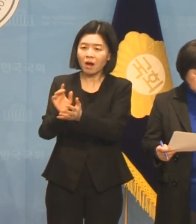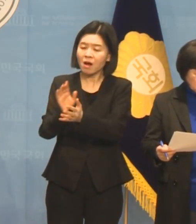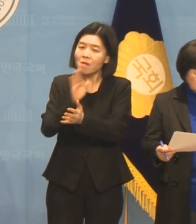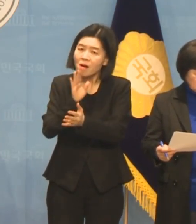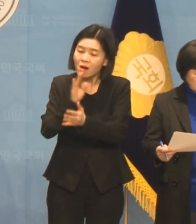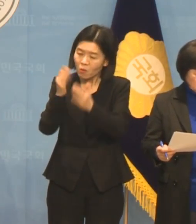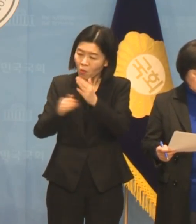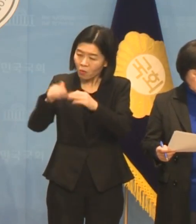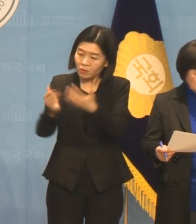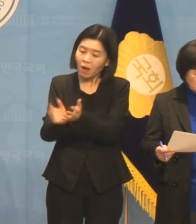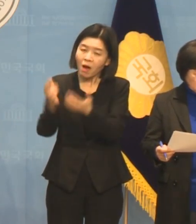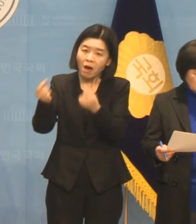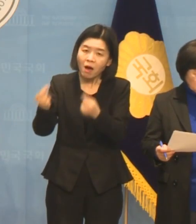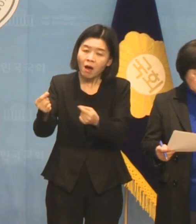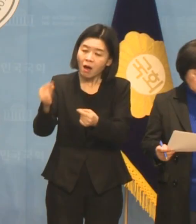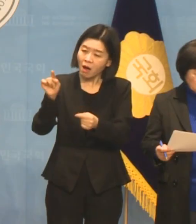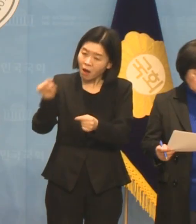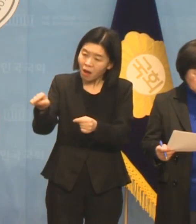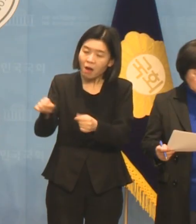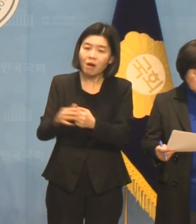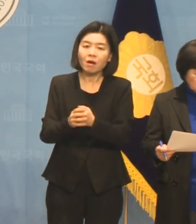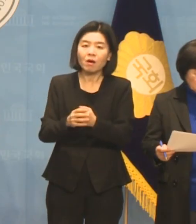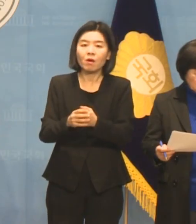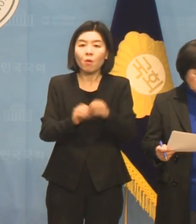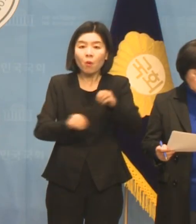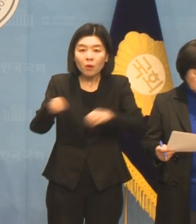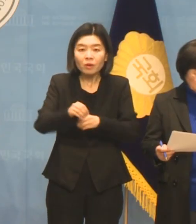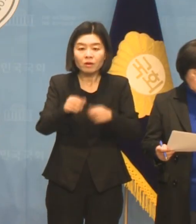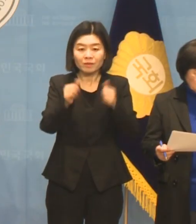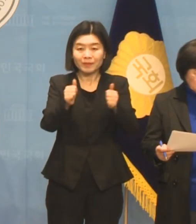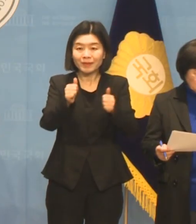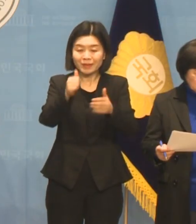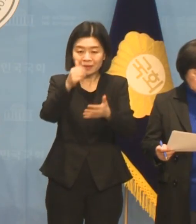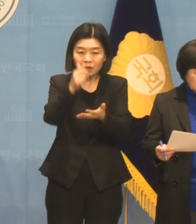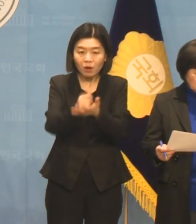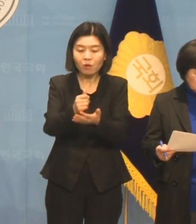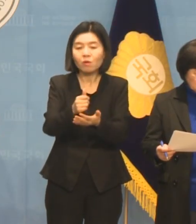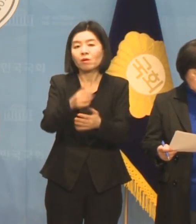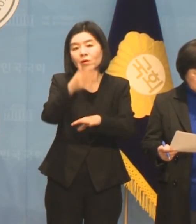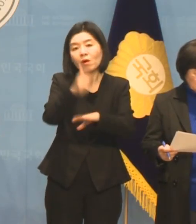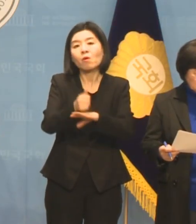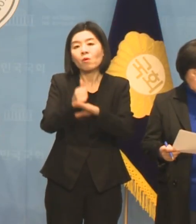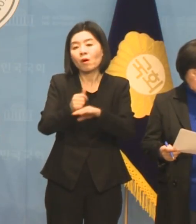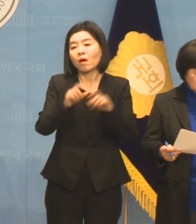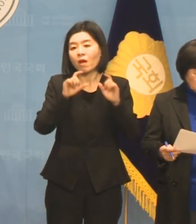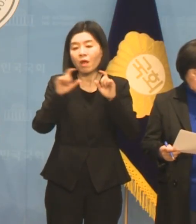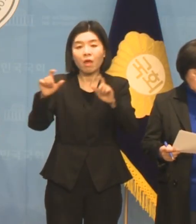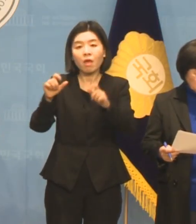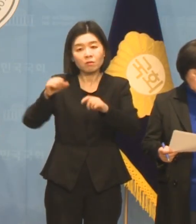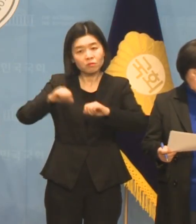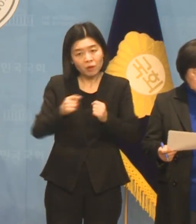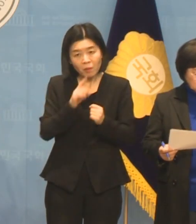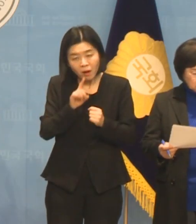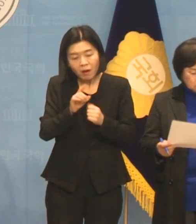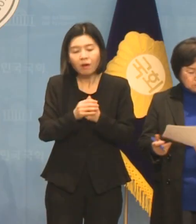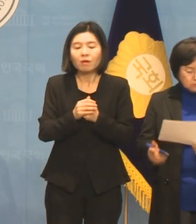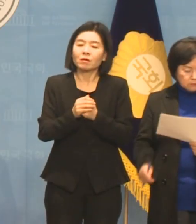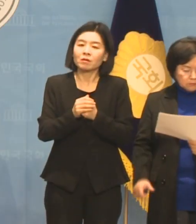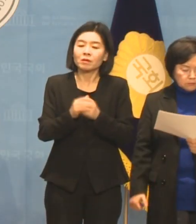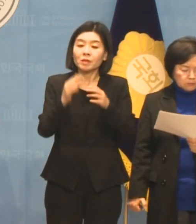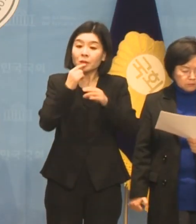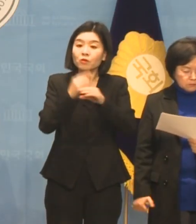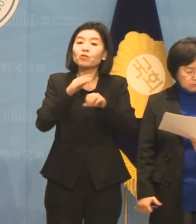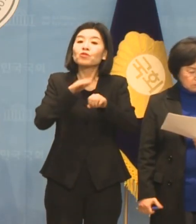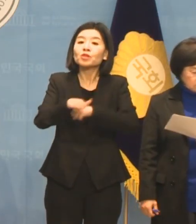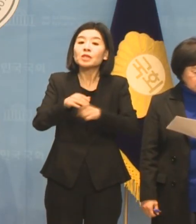없습니다. 오히려 헌재 결과에 승복하겠다며 큰 소리를 치고 있습니다. 헌재 결정을 따르고 존중하는 일은 민주주의의